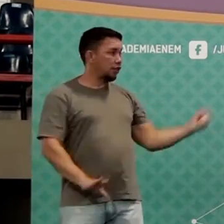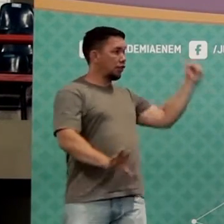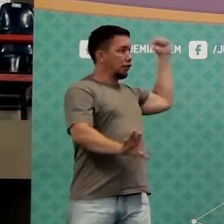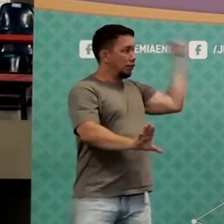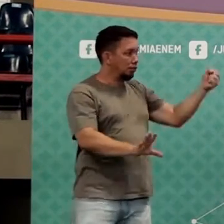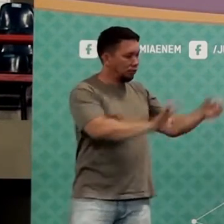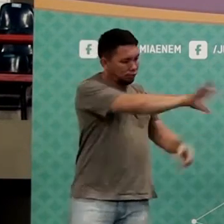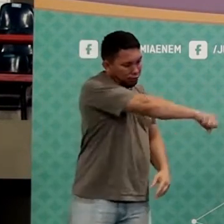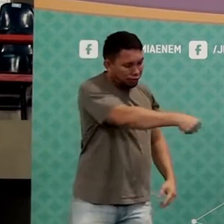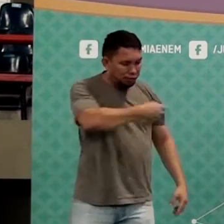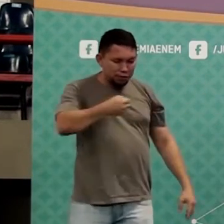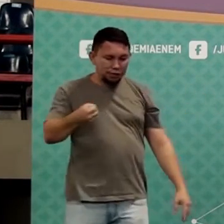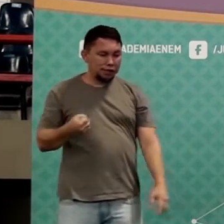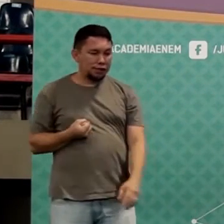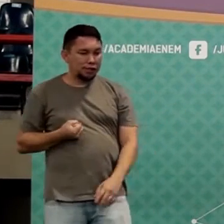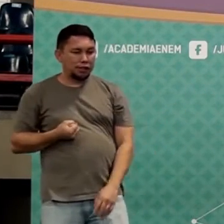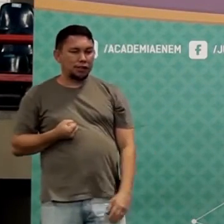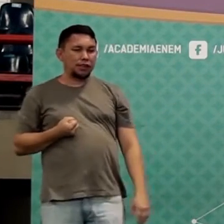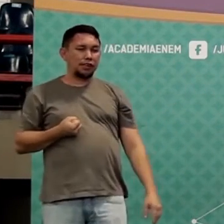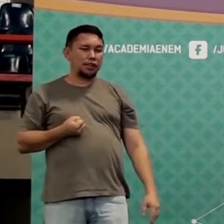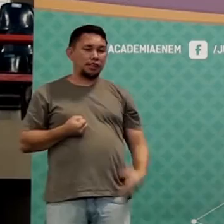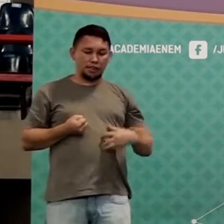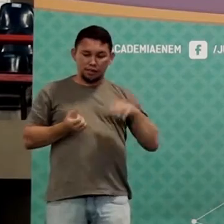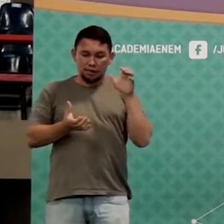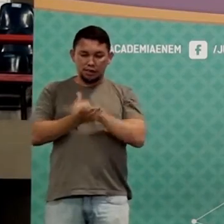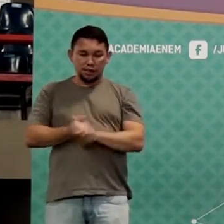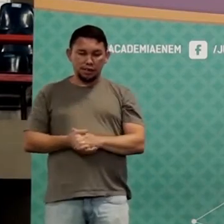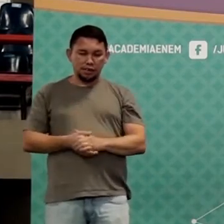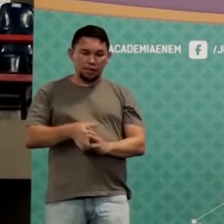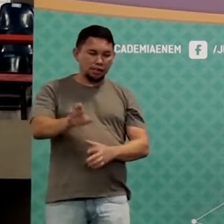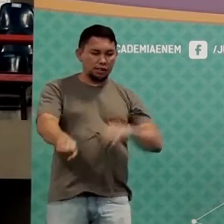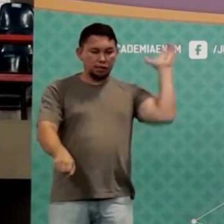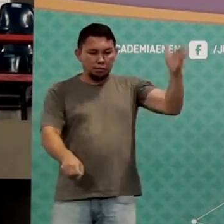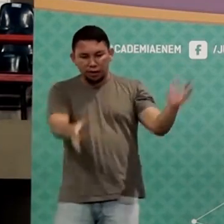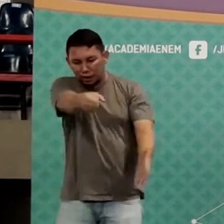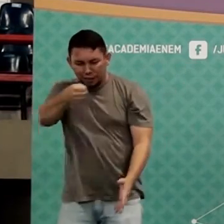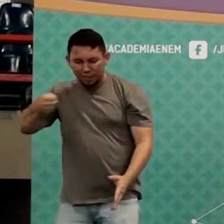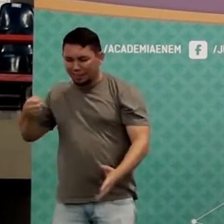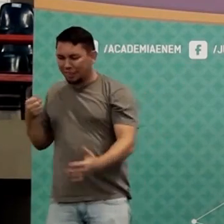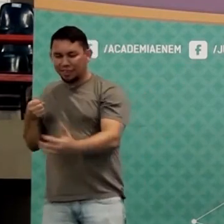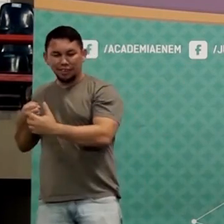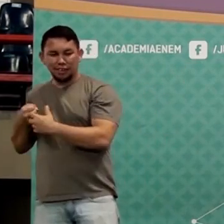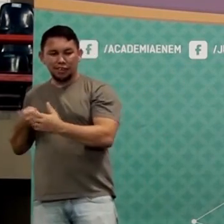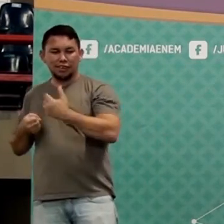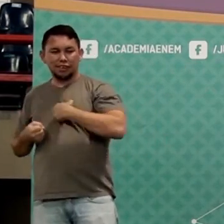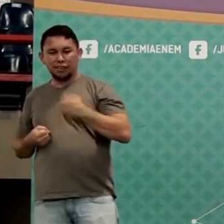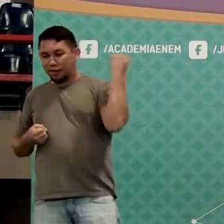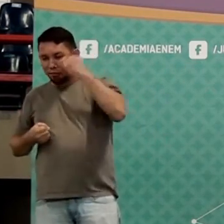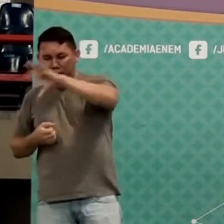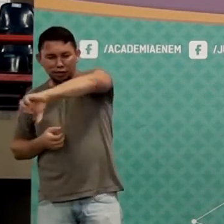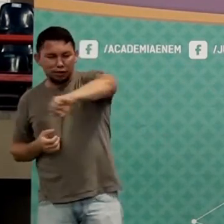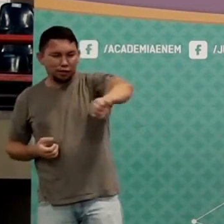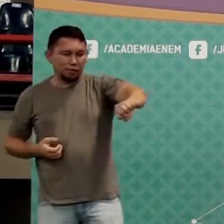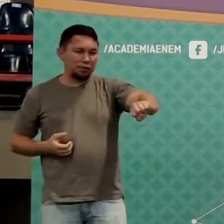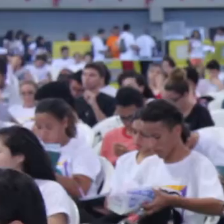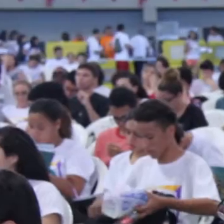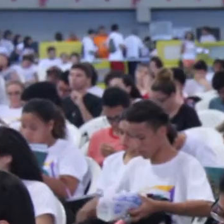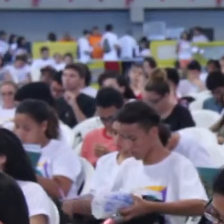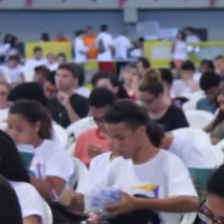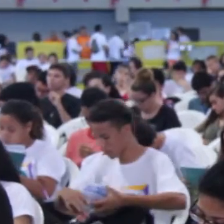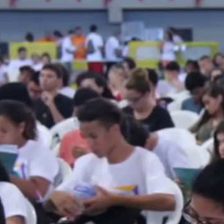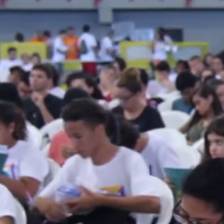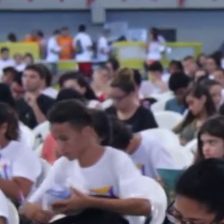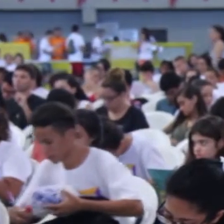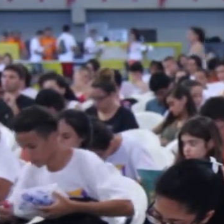leva. Aí eu tô com a minha esposa, aí vem um e pá, leva. Aí o outro, tome, leva. De quem